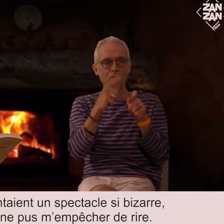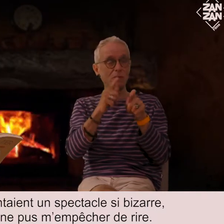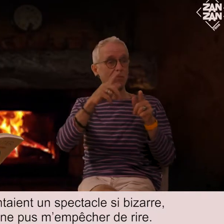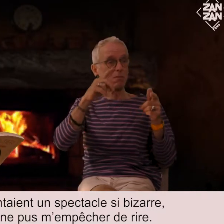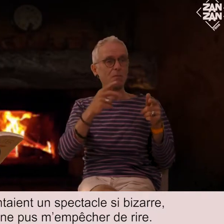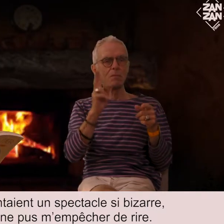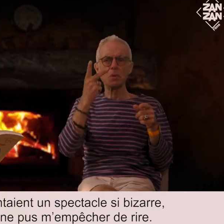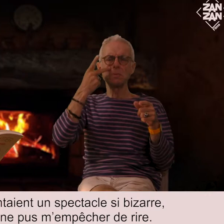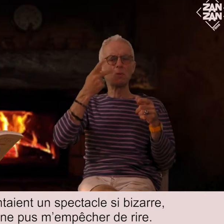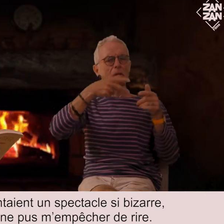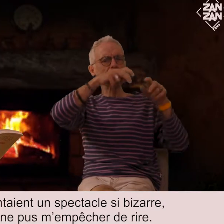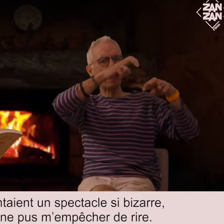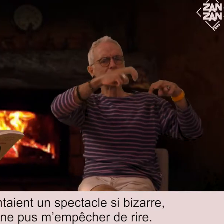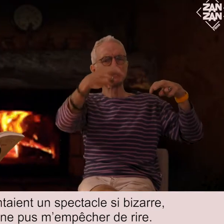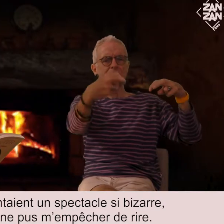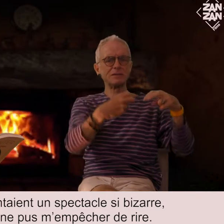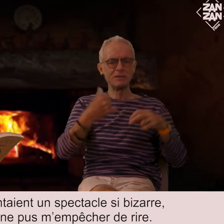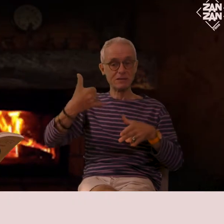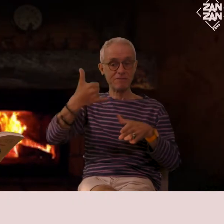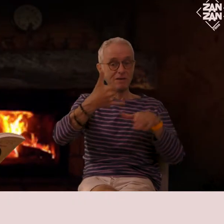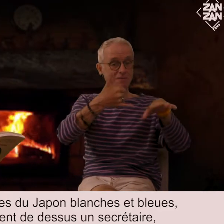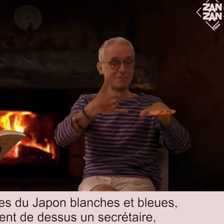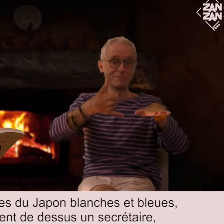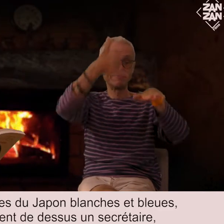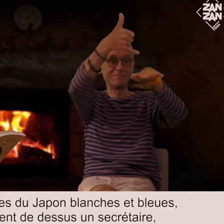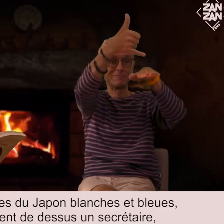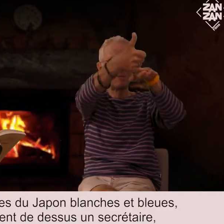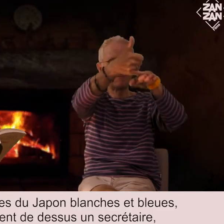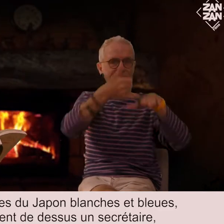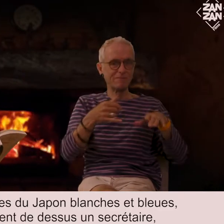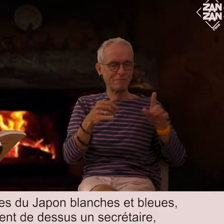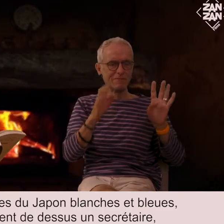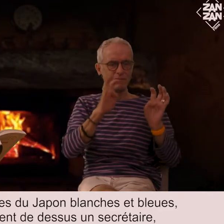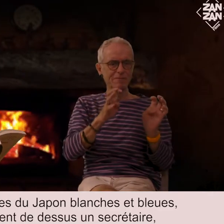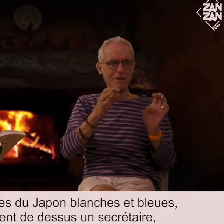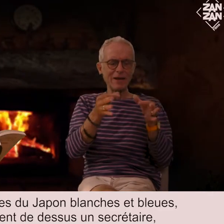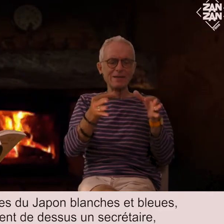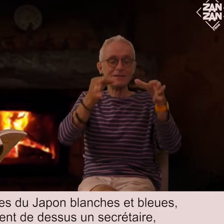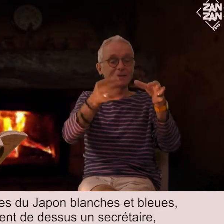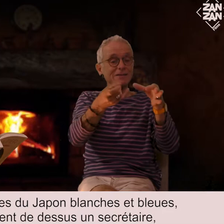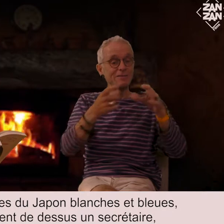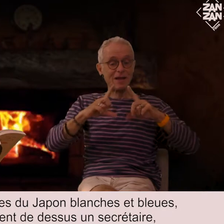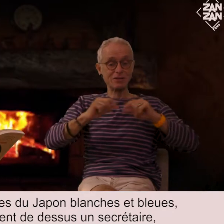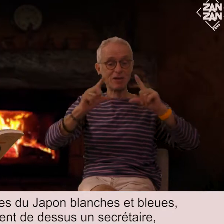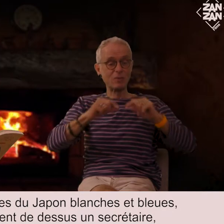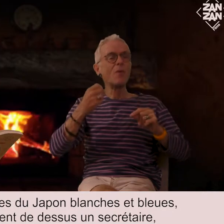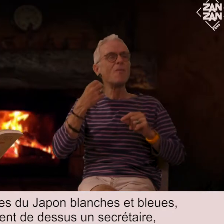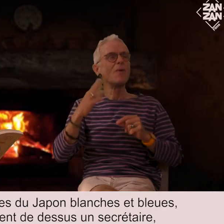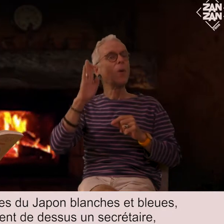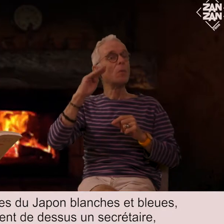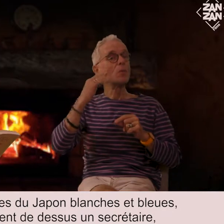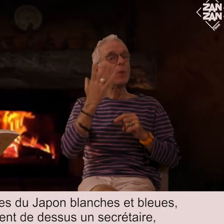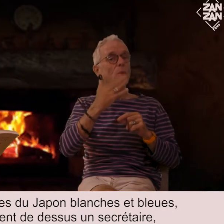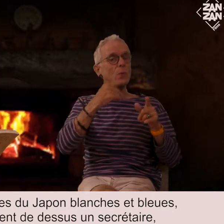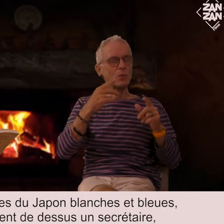'assirent. La cafetière sauta légèrement sur la table. Ils prirent le café dans des tasses du Japon blanches et bleues